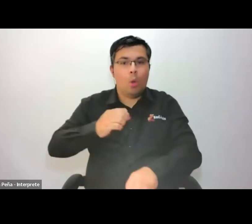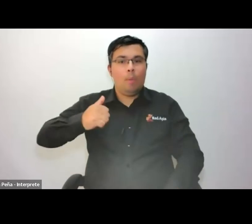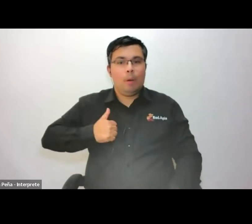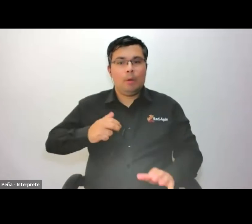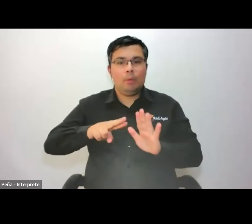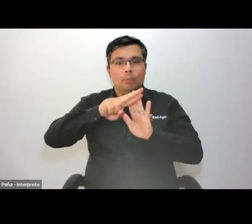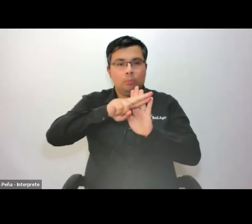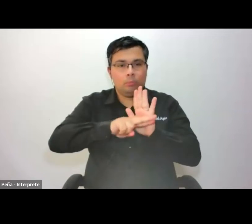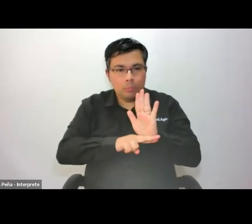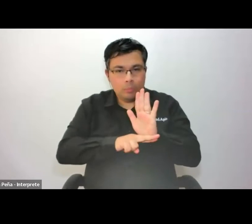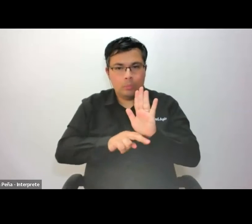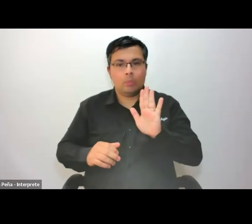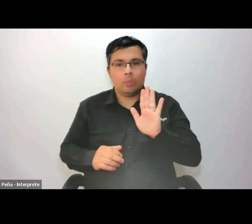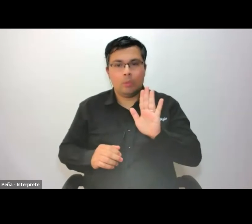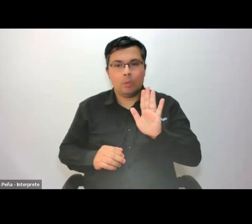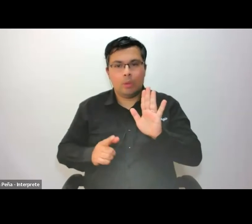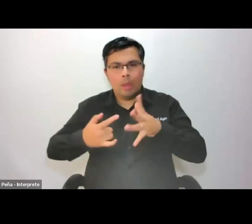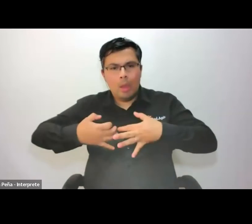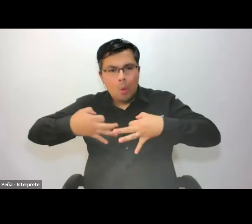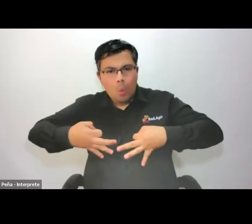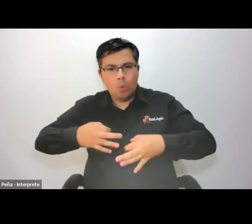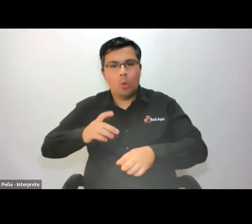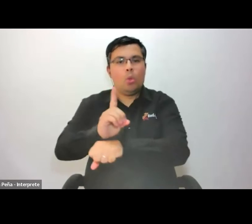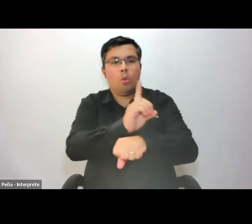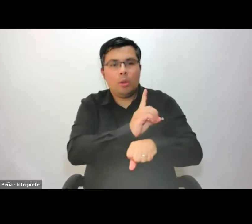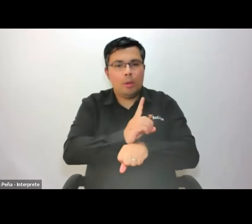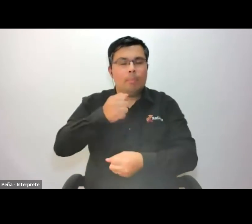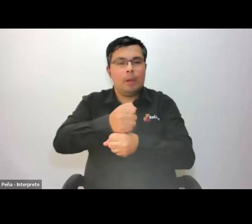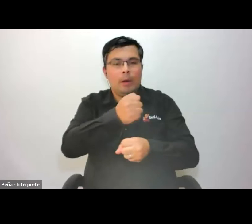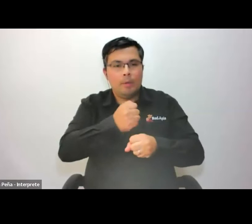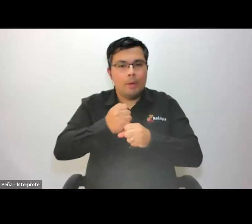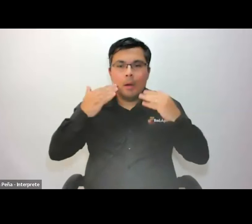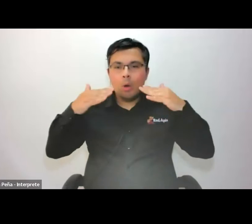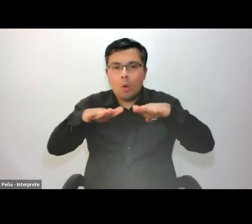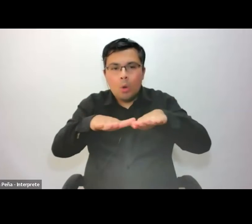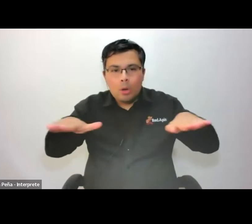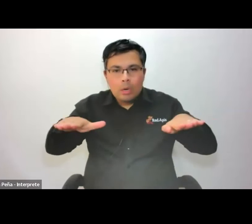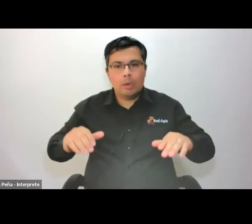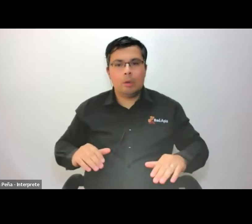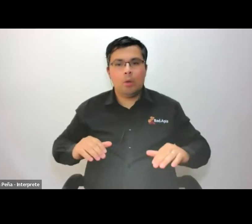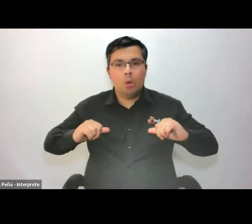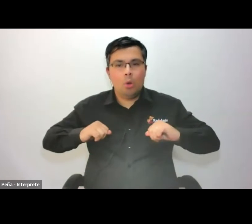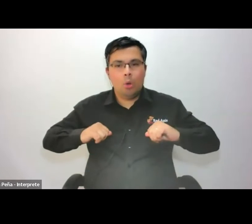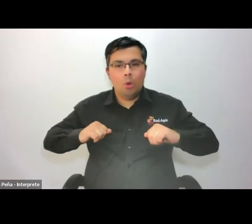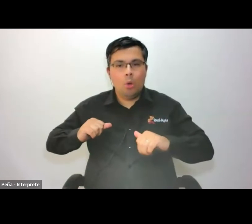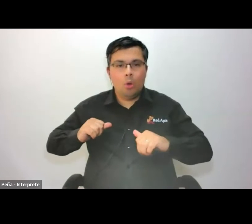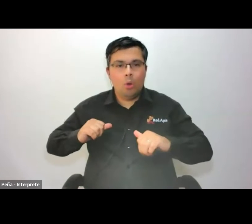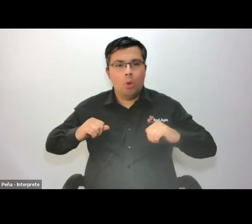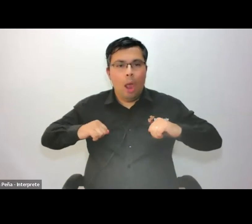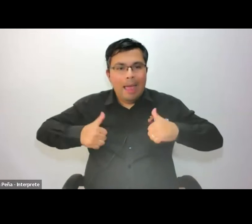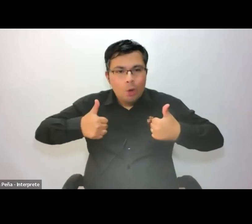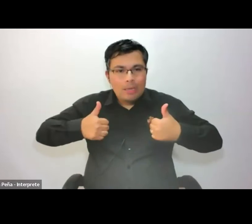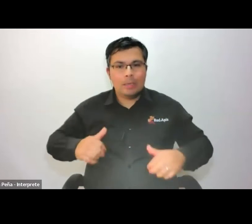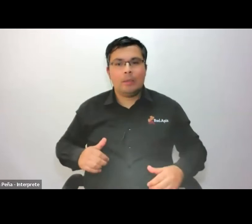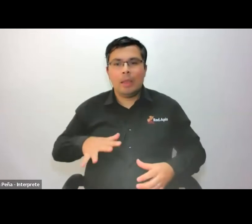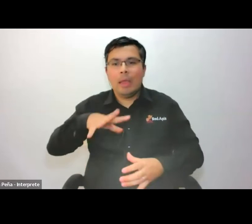docente para trabajar con niños y con niñas y adolescentes dentro de la planilla o de la parrilla del cuerpo